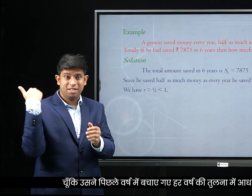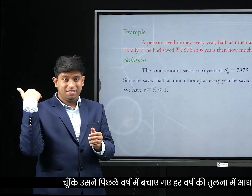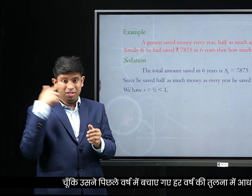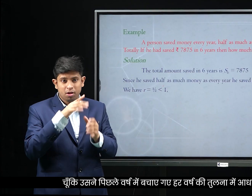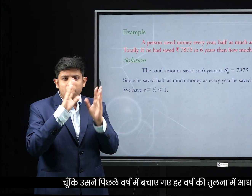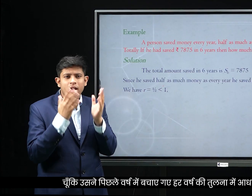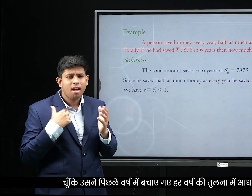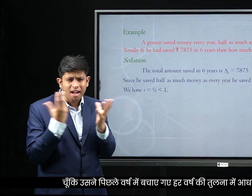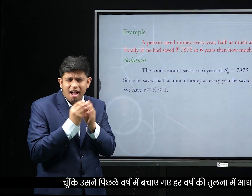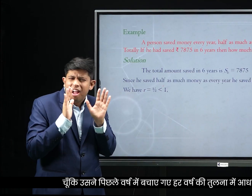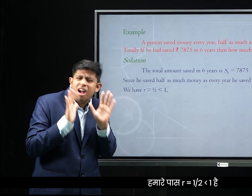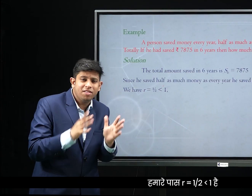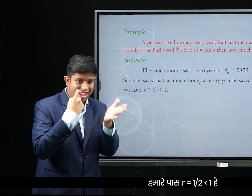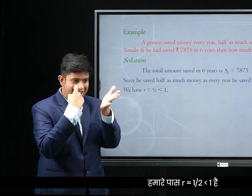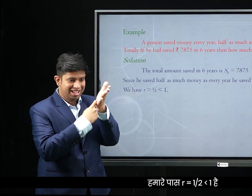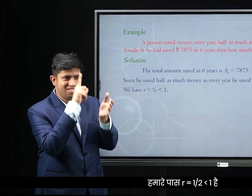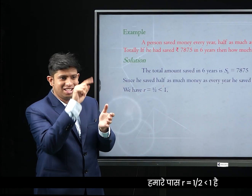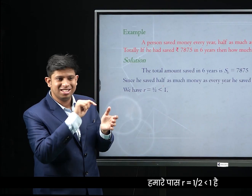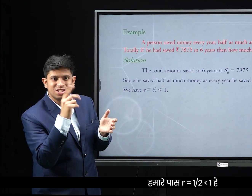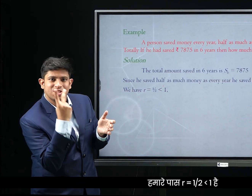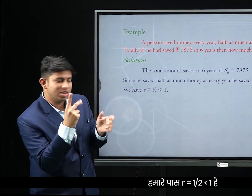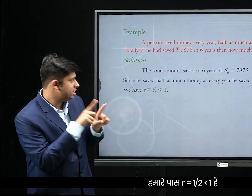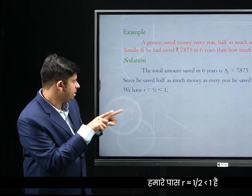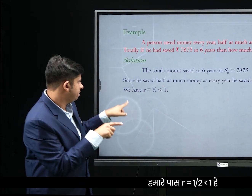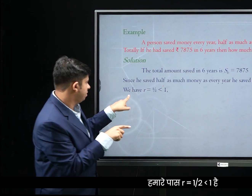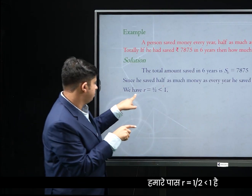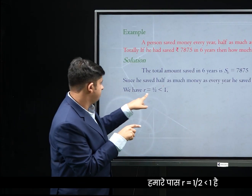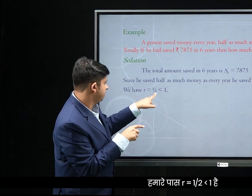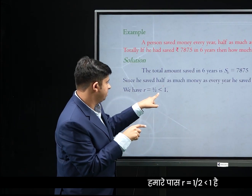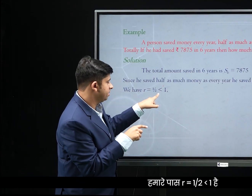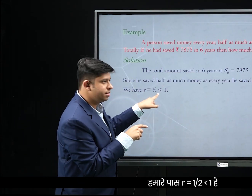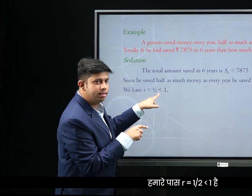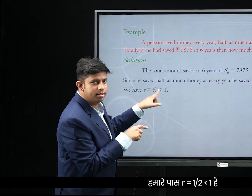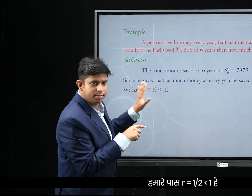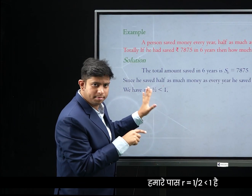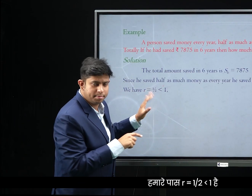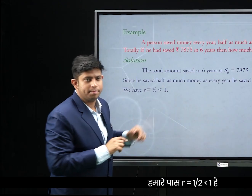पैसे बचाया था, हमारे पास r इज इक्वल 1/2 इज लेस देन 1 है।